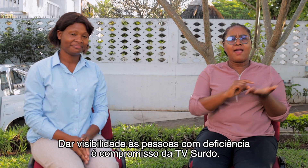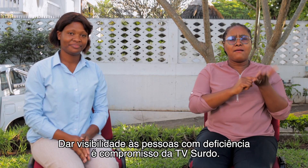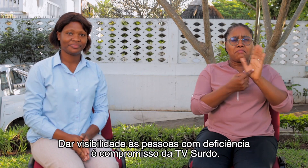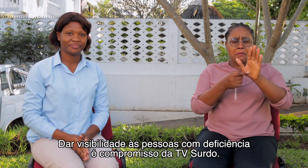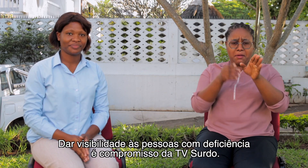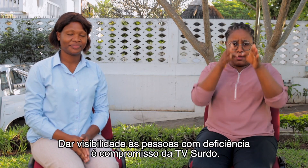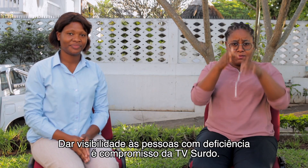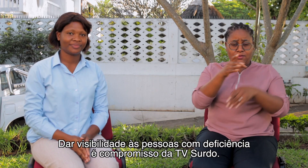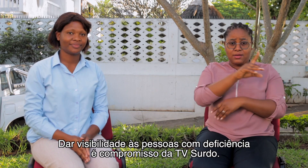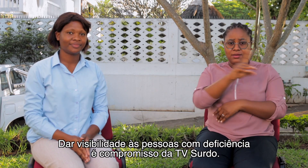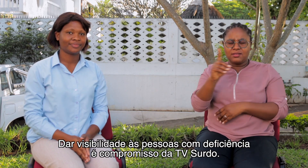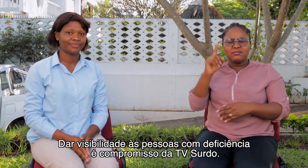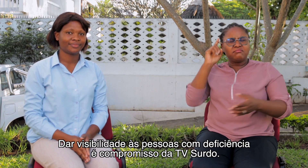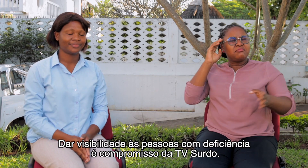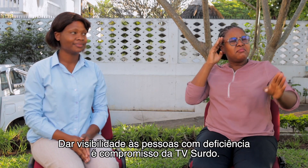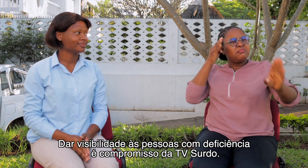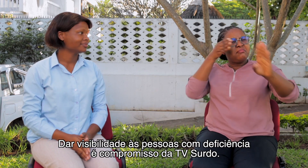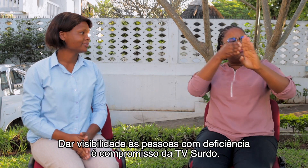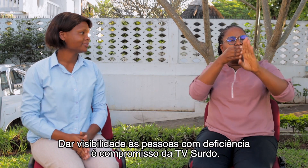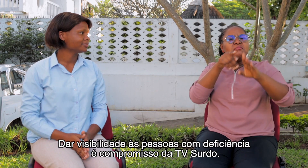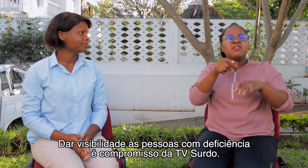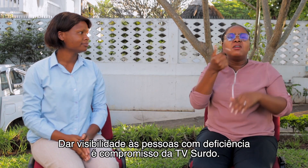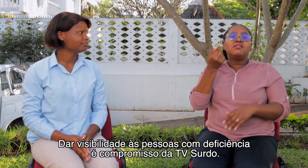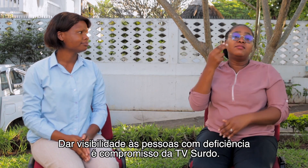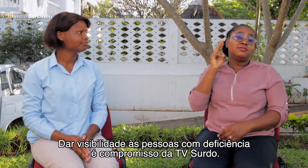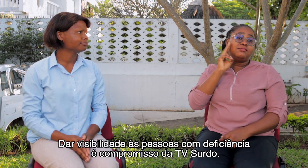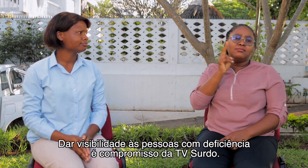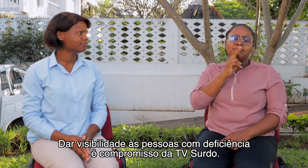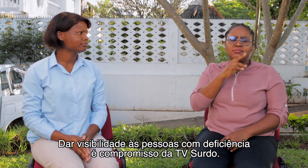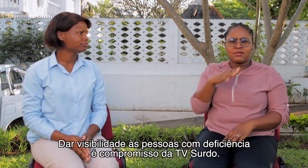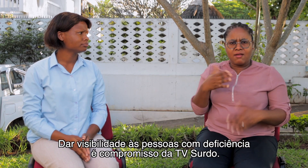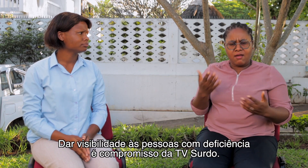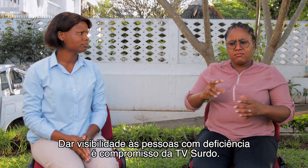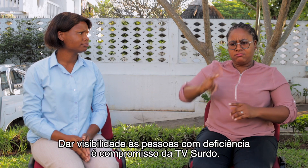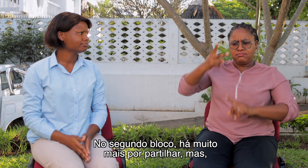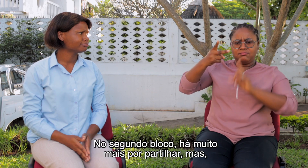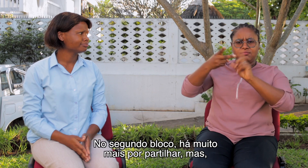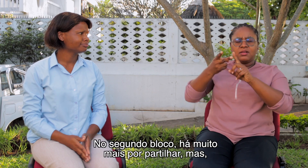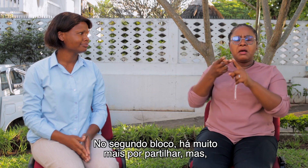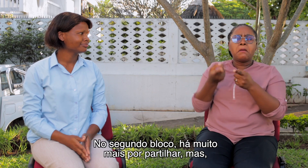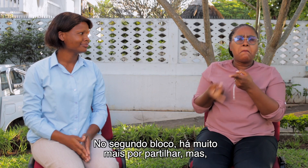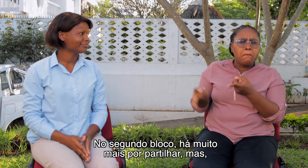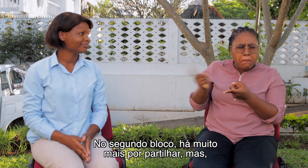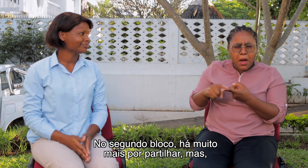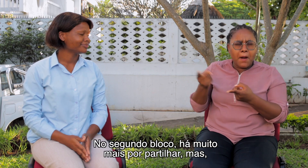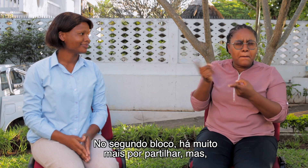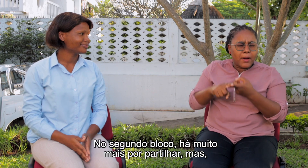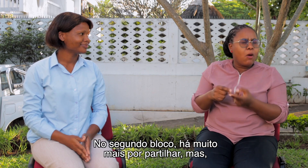Dar visibilidade às pessoas com deficiência é o compromisso da TV Surdo. No segundo bloco, há muito mais por